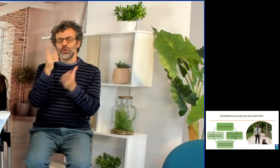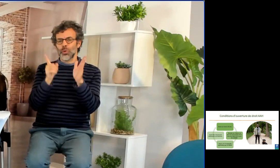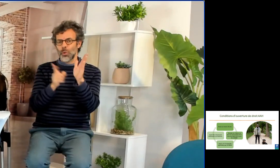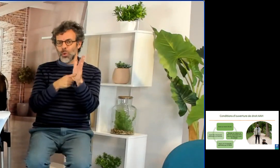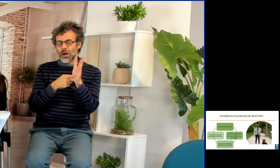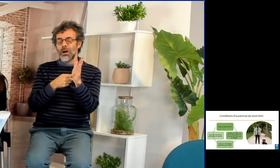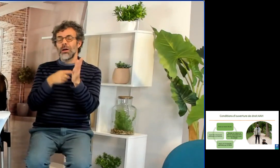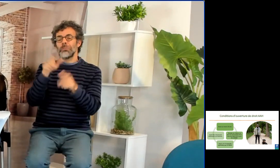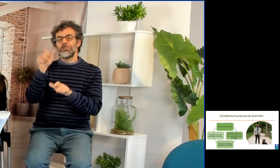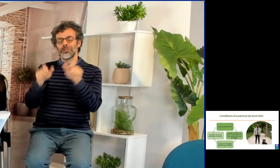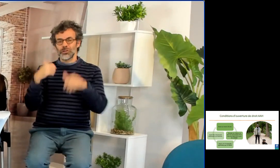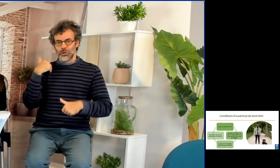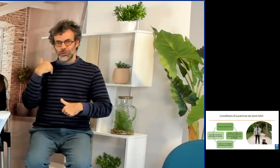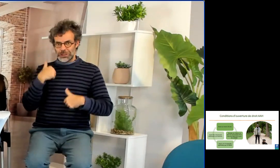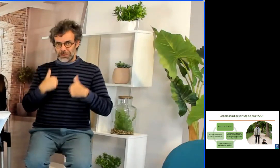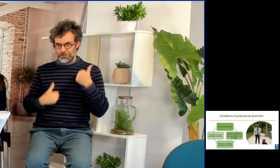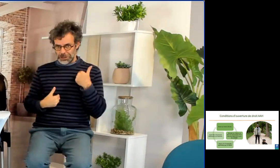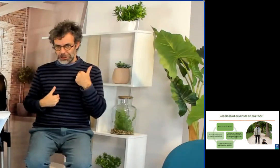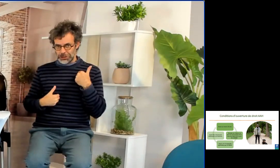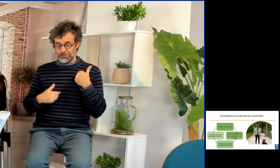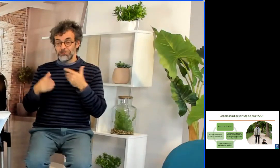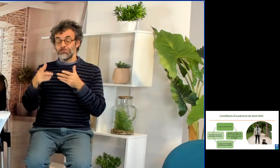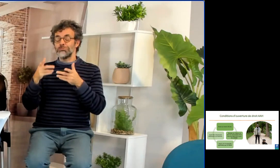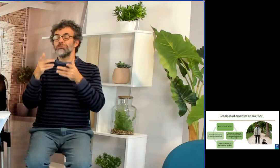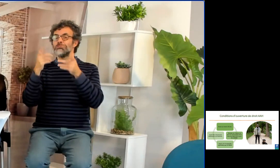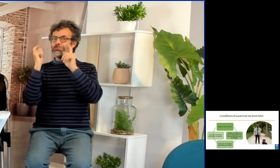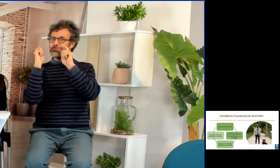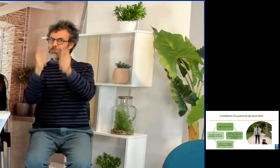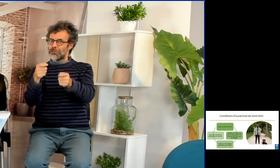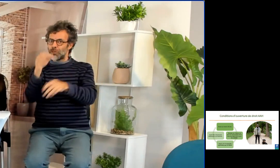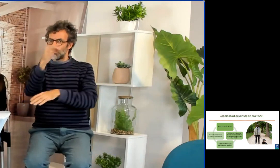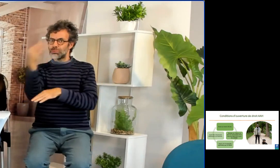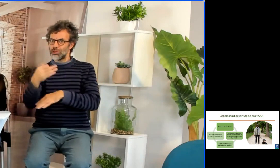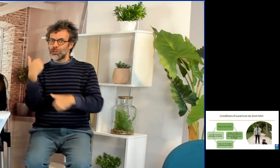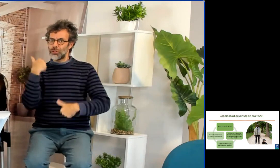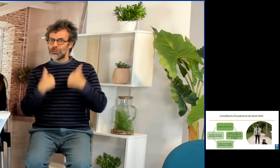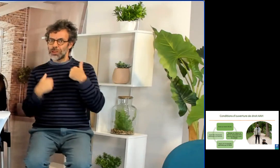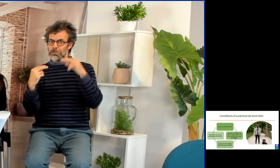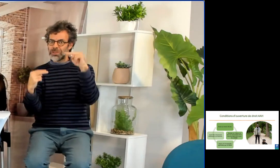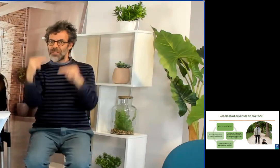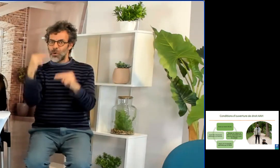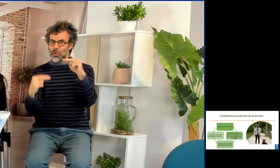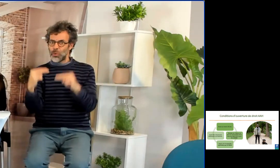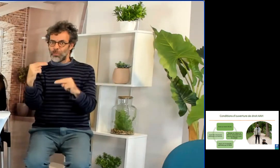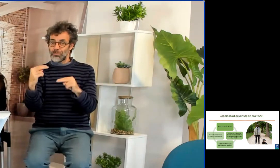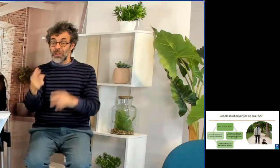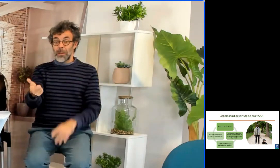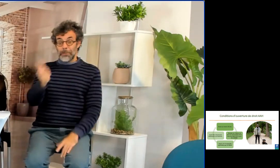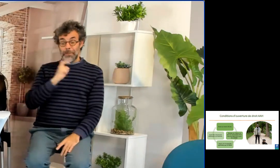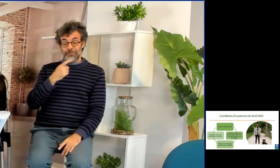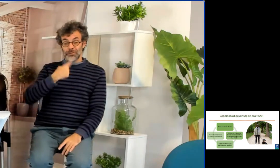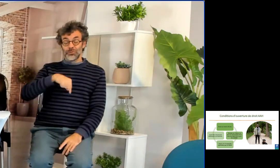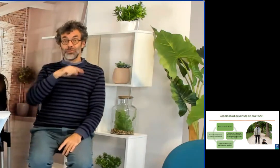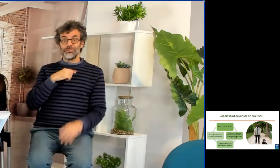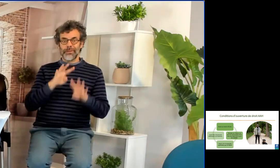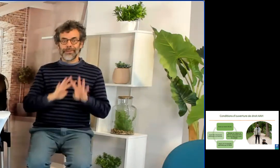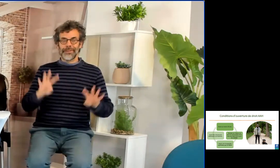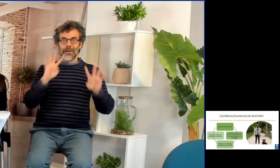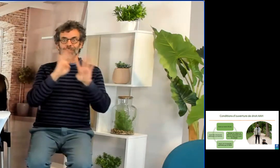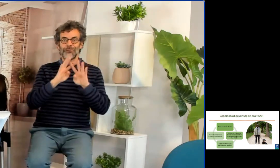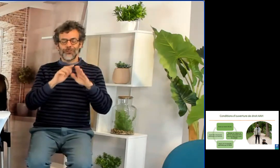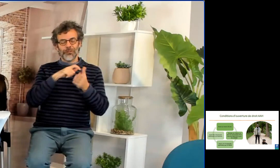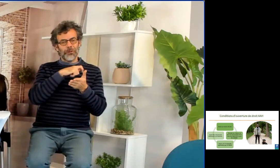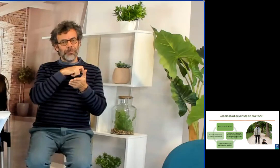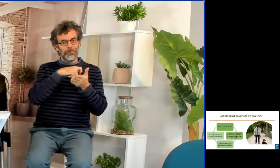Ensuite, c'est bien la CAF qui devient votre interlocuteur, car elle est l'organisme payeur de l'AAH. La